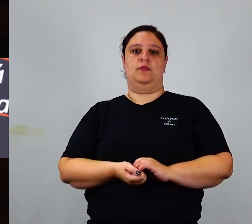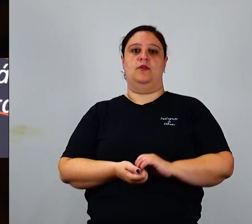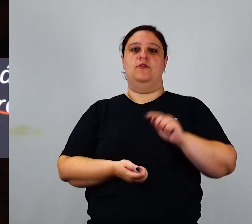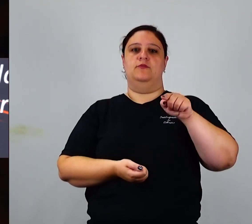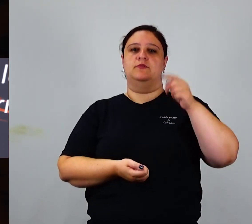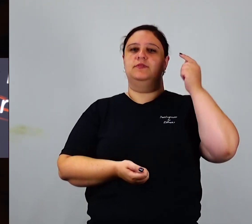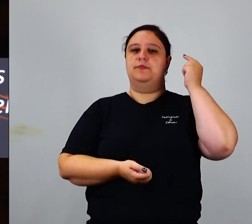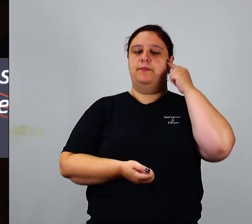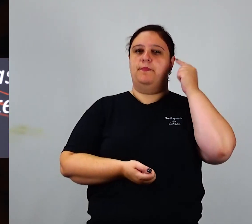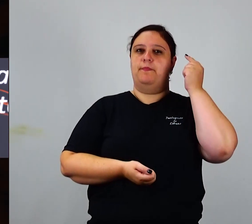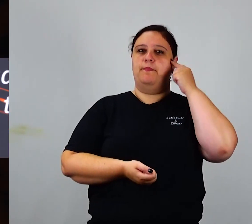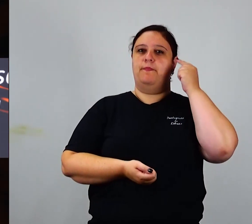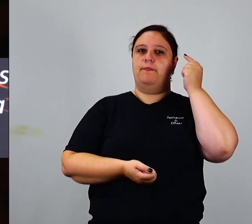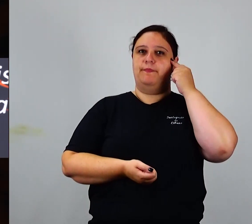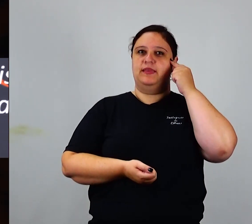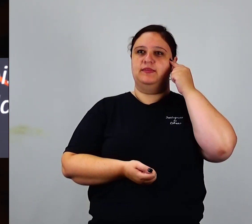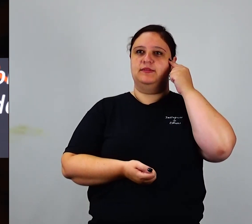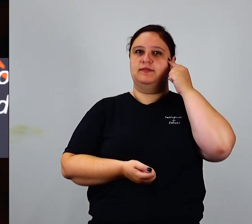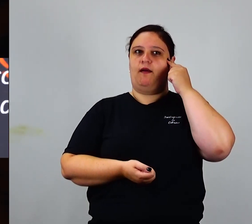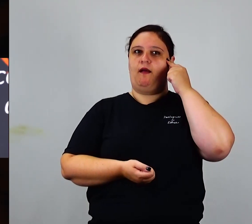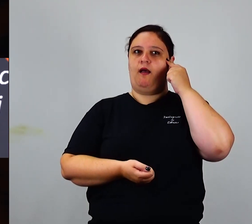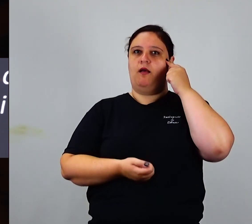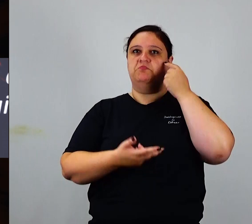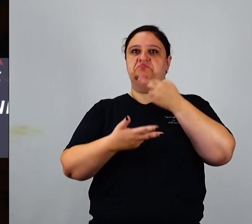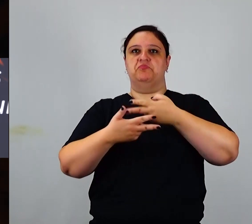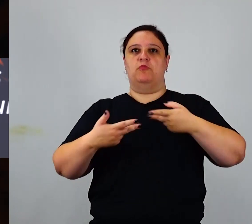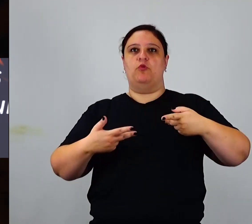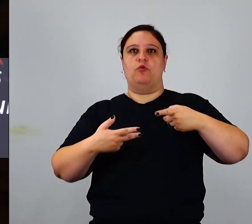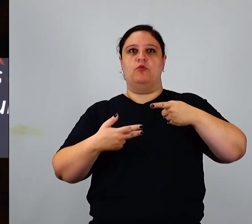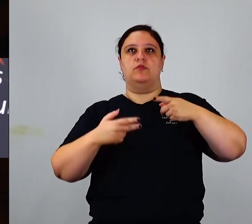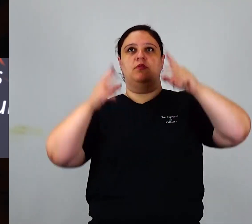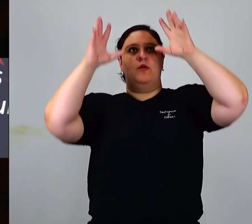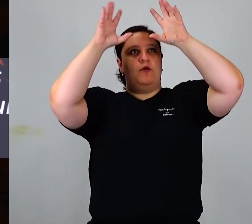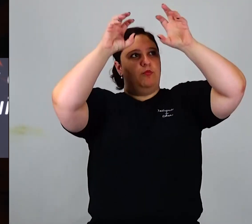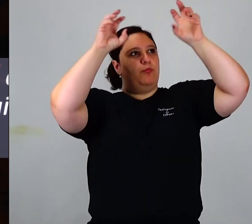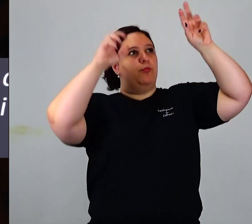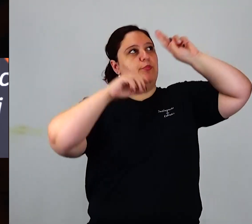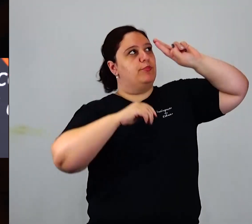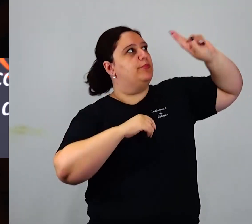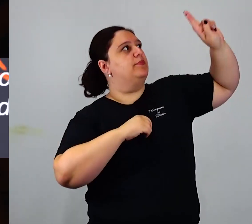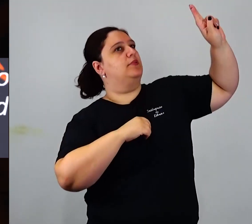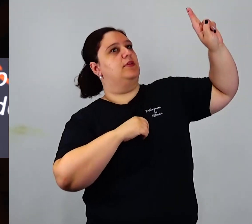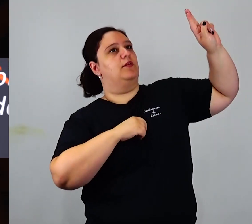pensar nas coisas lá do alto, a sua base